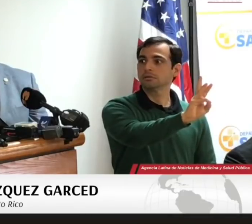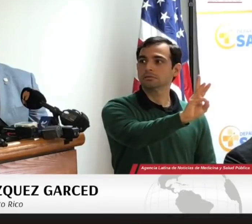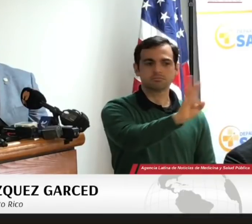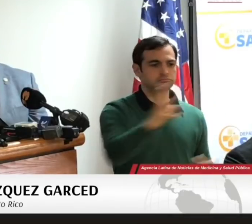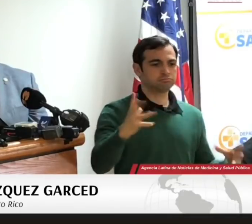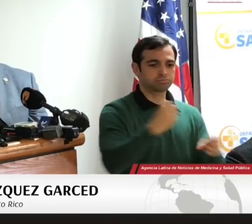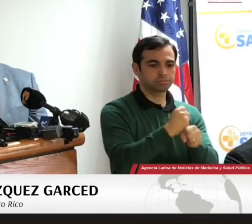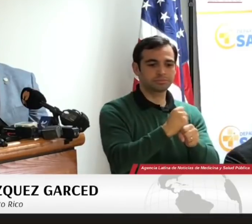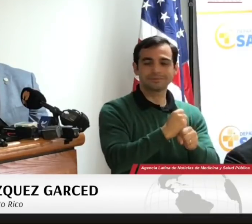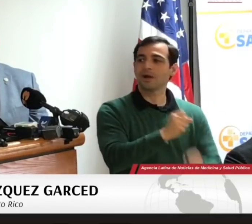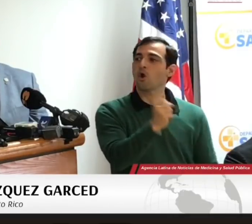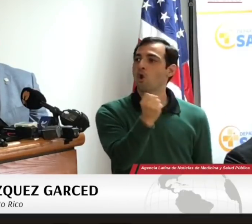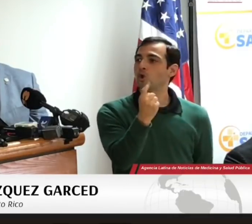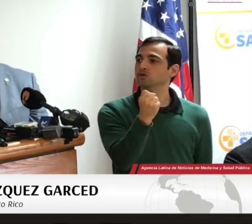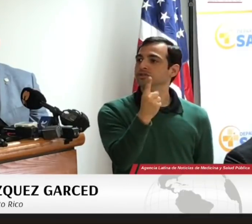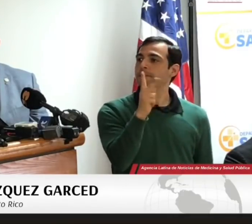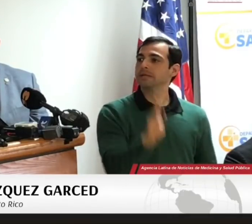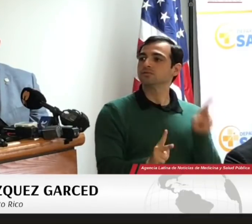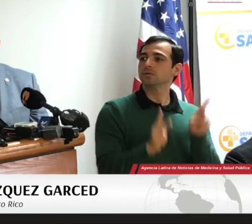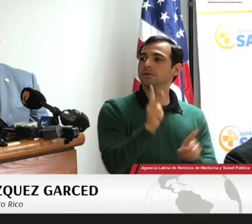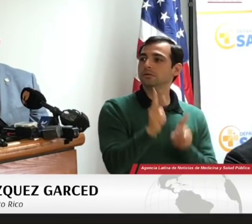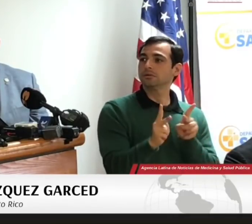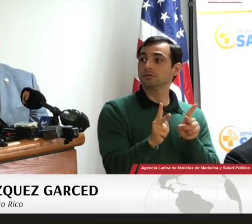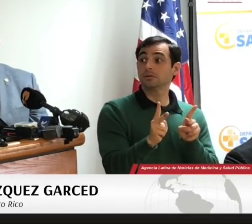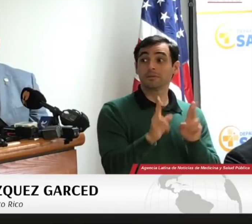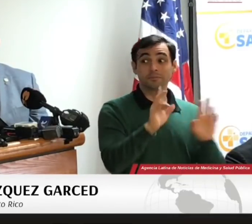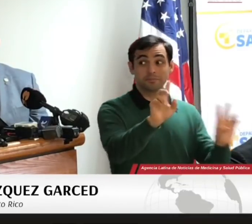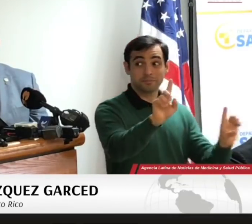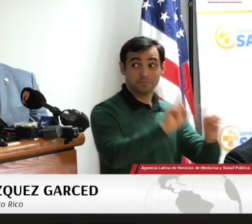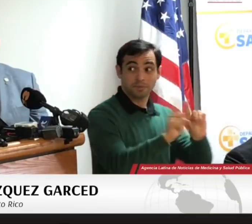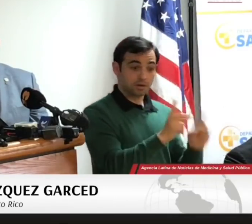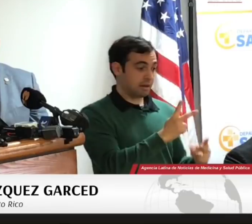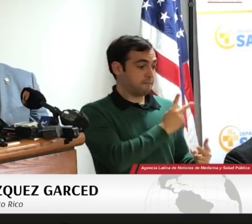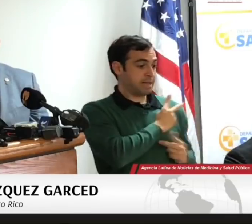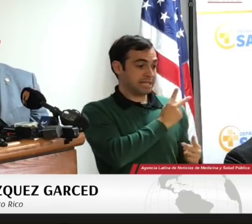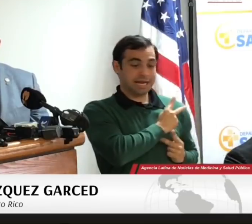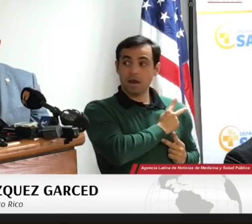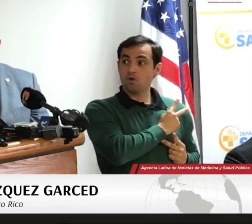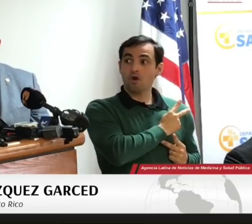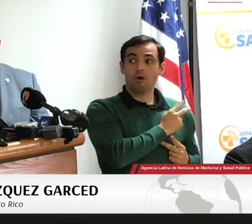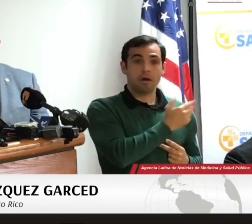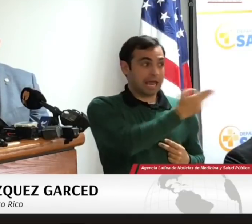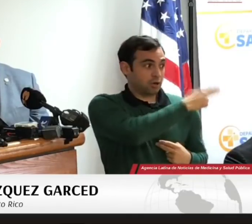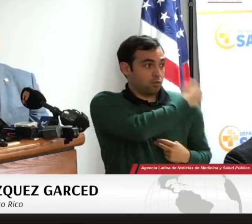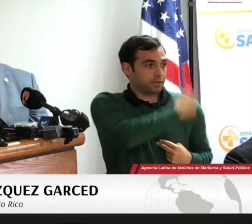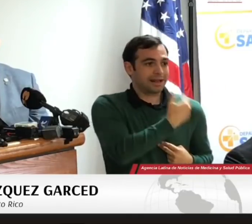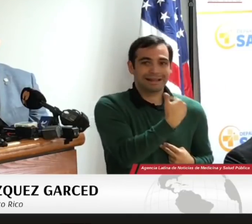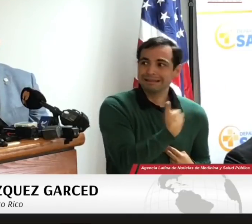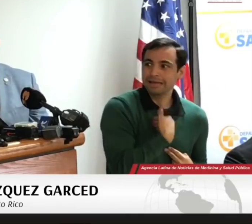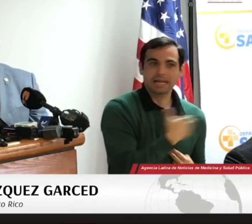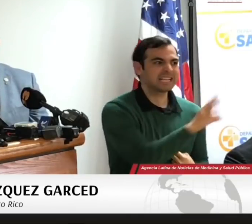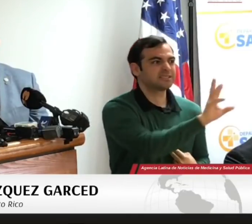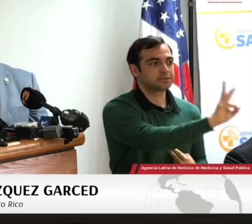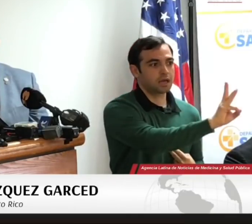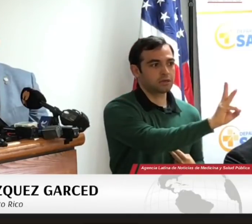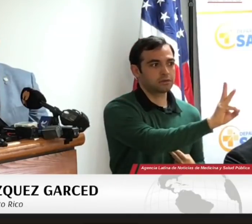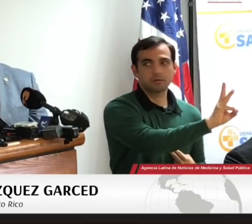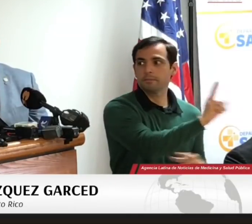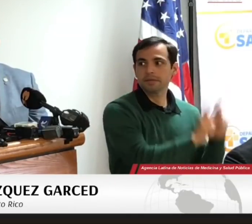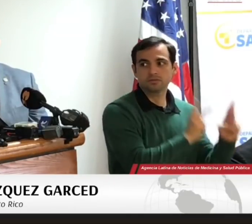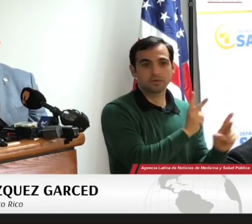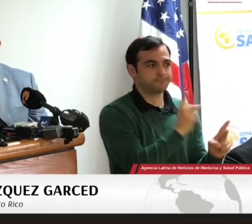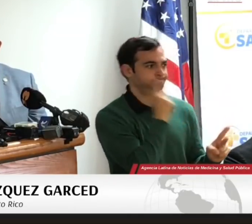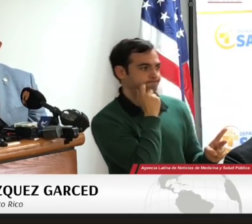casos. Lo que pasa es que veteranos tiene 6 casos sospechosos y ellos los manejan directamente, como es una